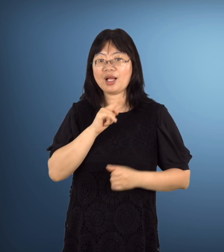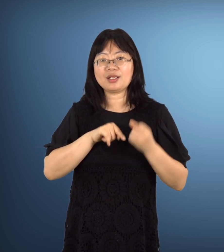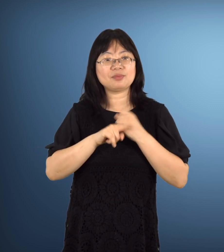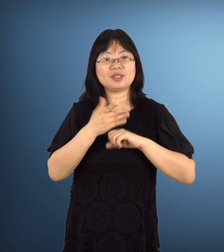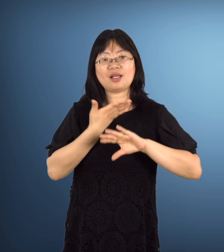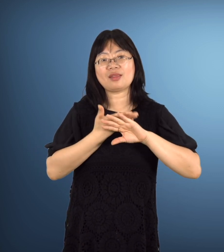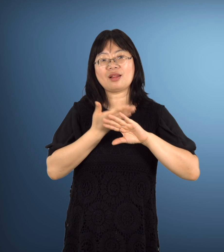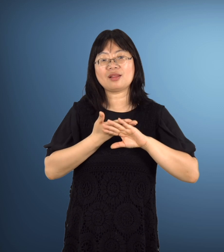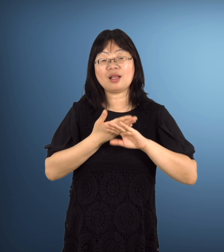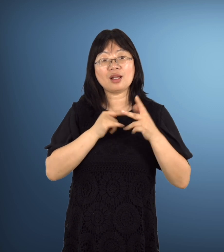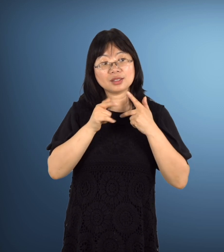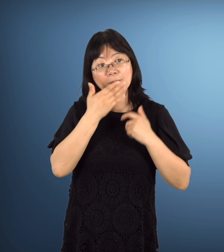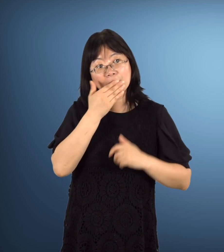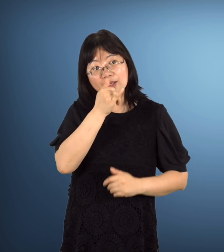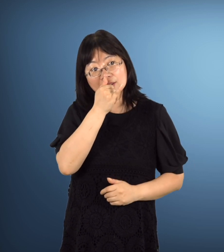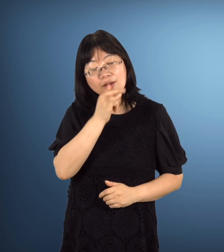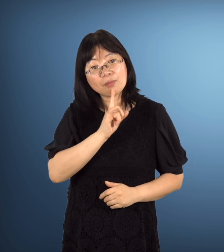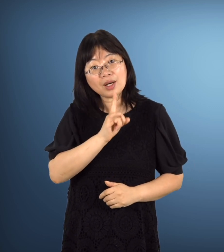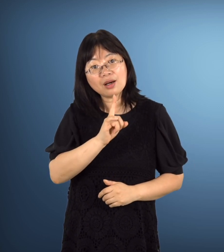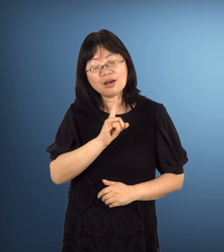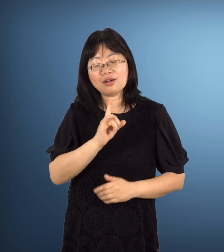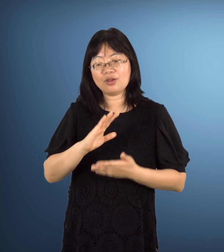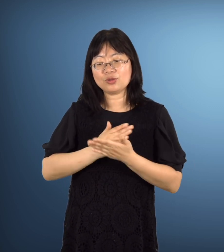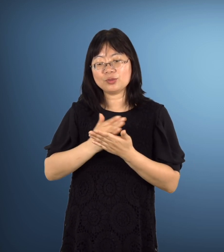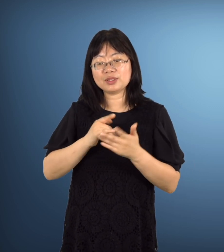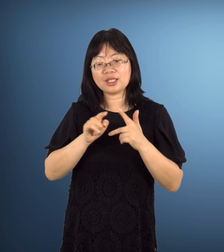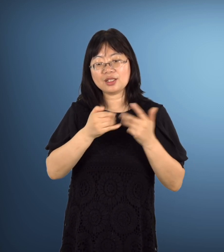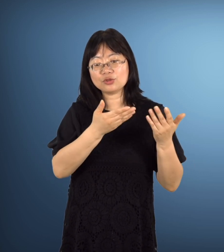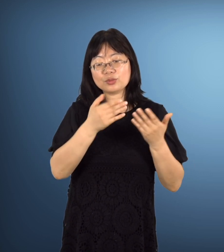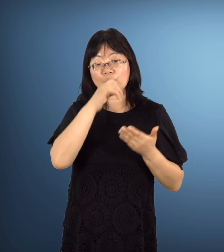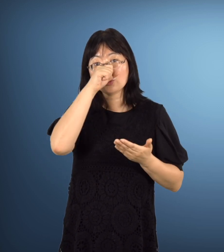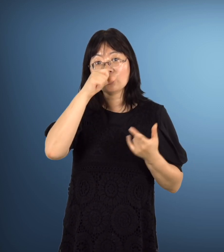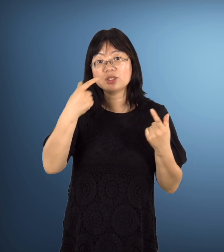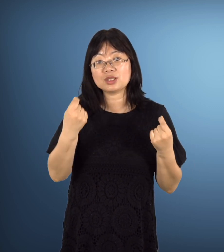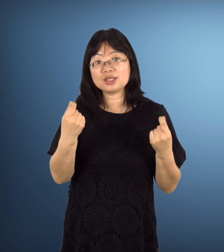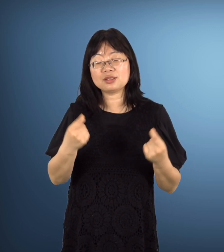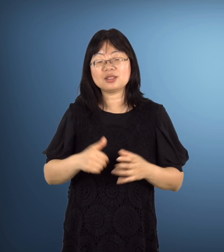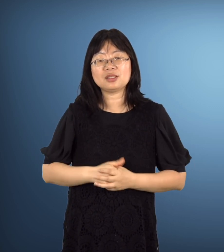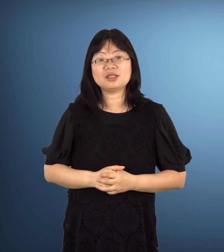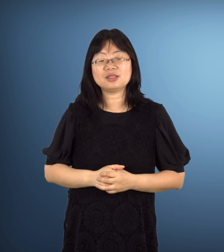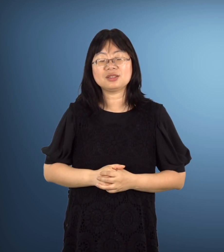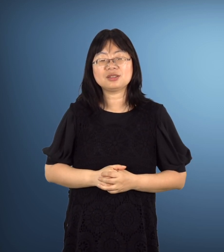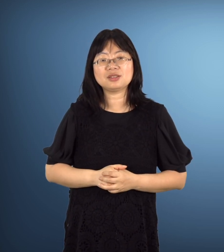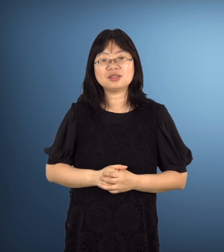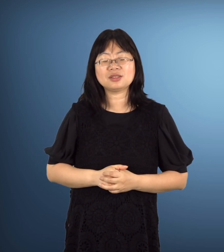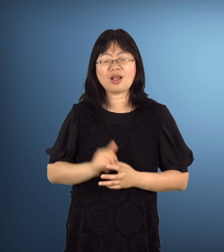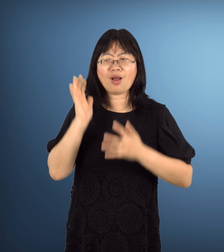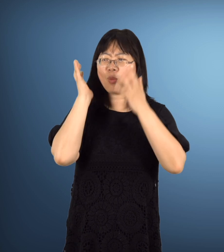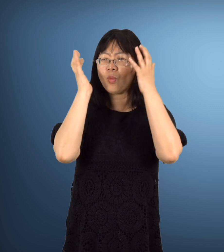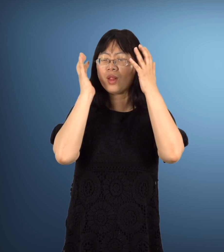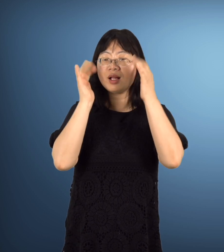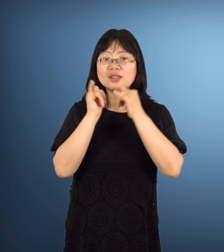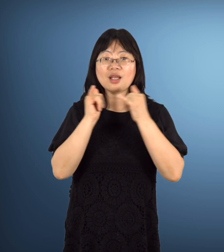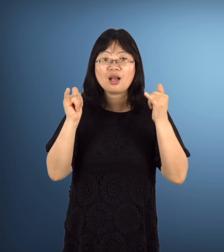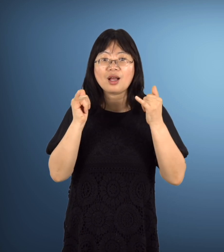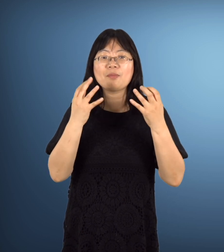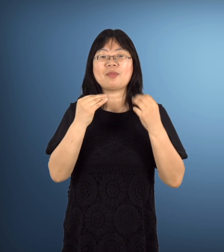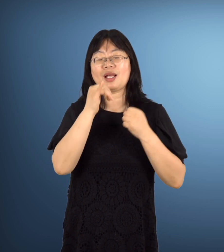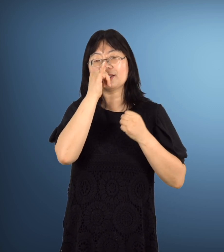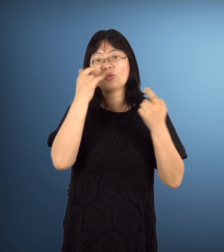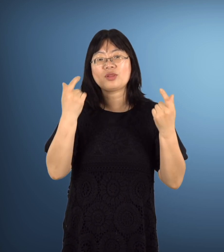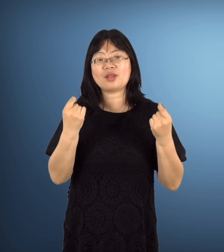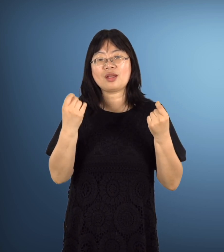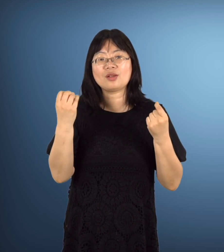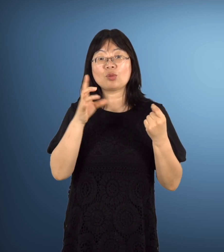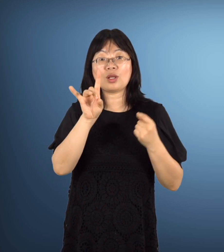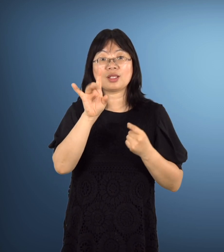뜻이에요. 이해가 되죠, 여러분? 그럼 구분해서 이해를 하셔야 된다고 말이에요. 이 부분에서 혼란을 일으키는 분들이 참 많아요.